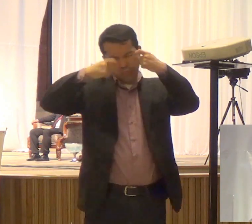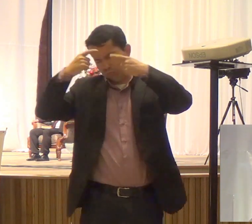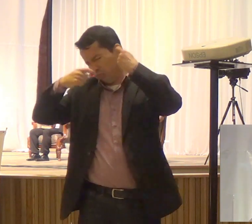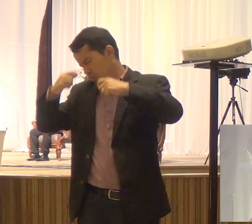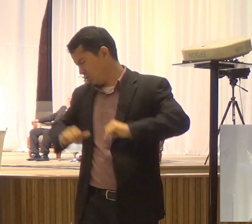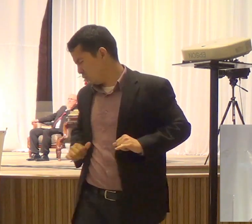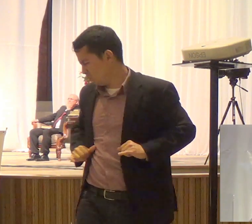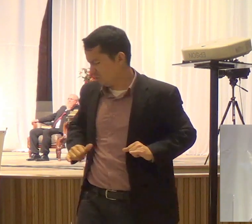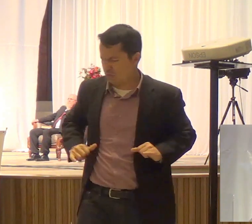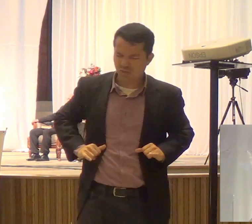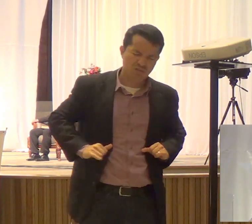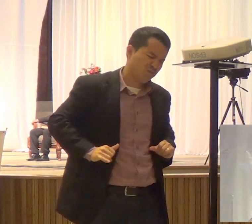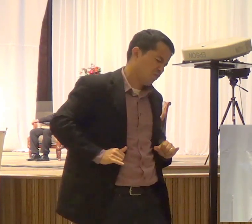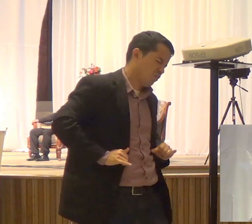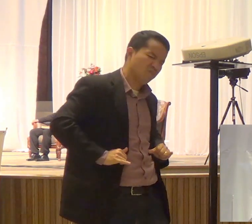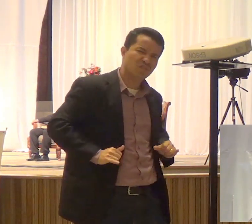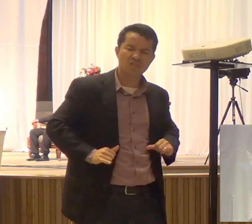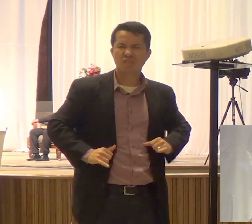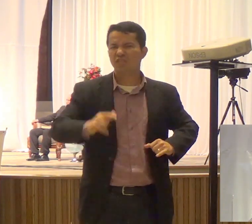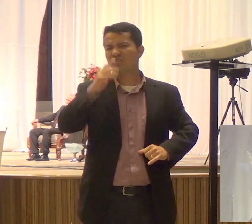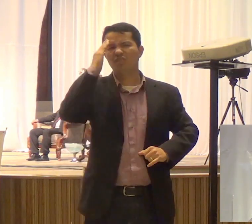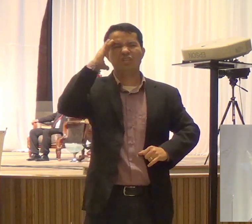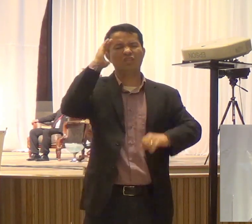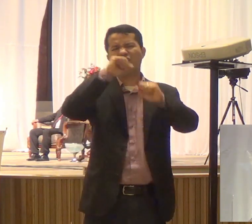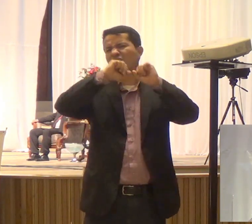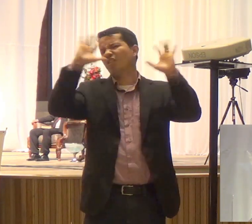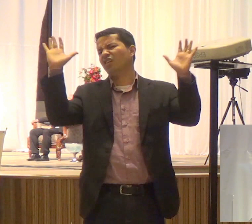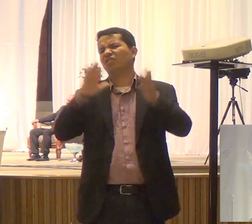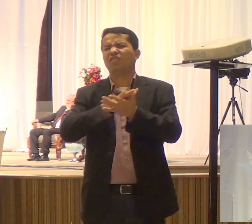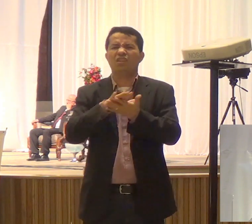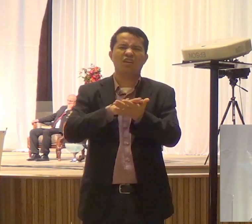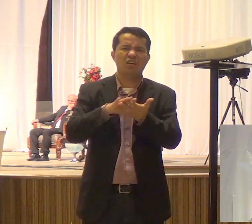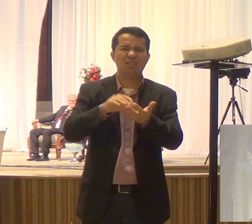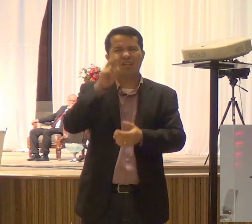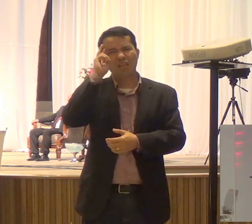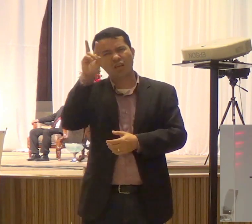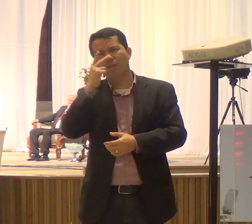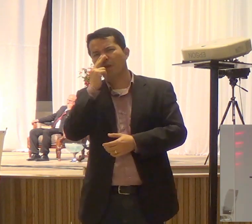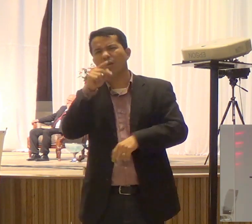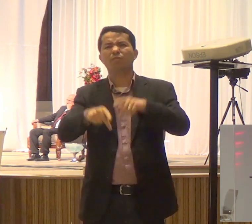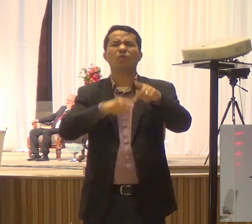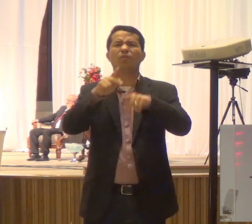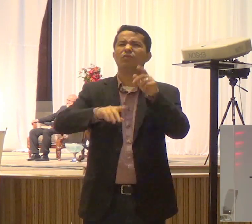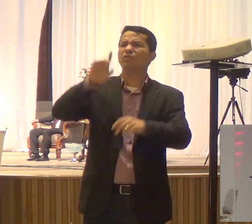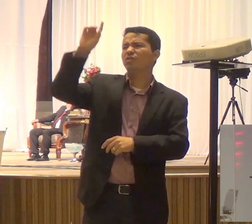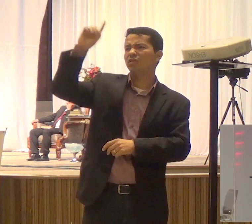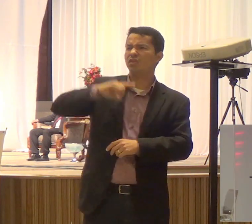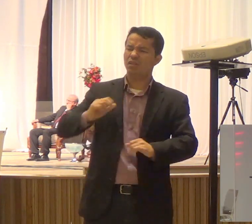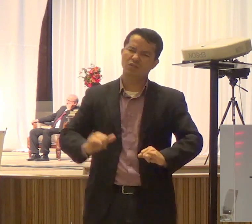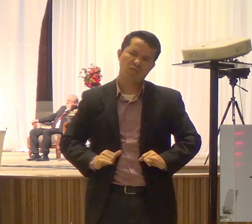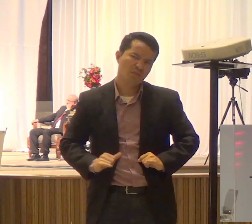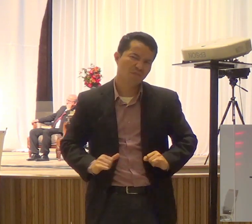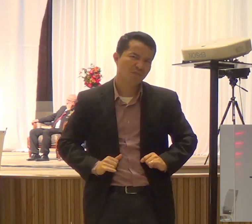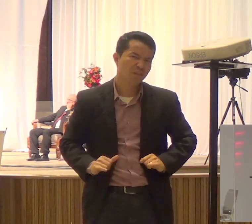não entendendo nada, se sentindo como o povo de Israel, lá no exílio, sofrendo, onde tudo